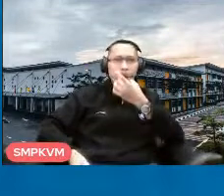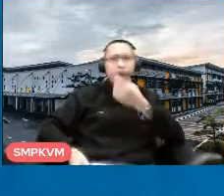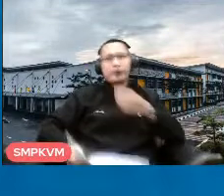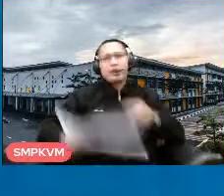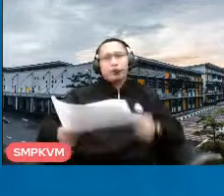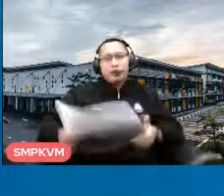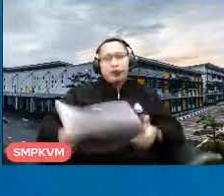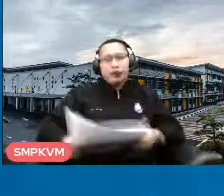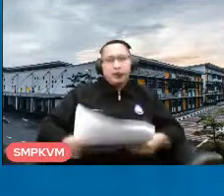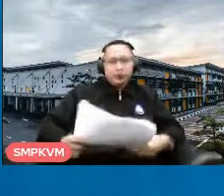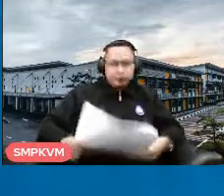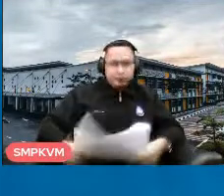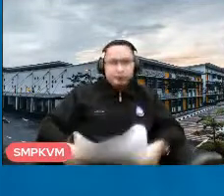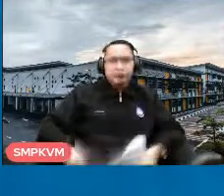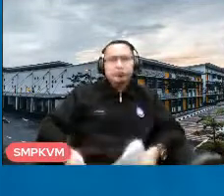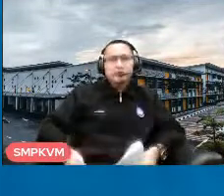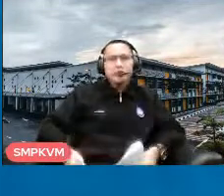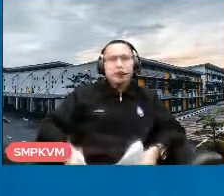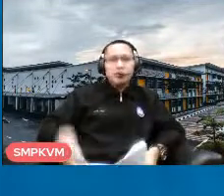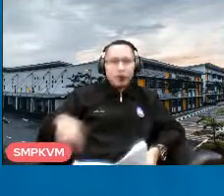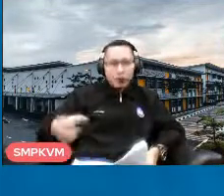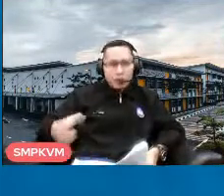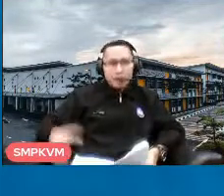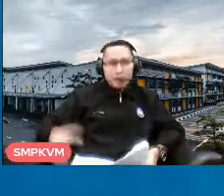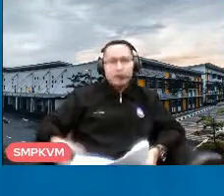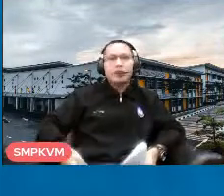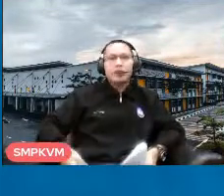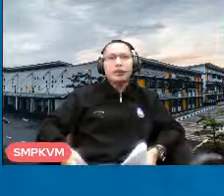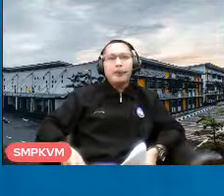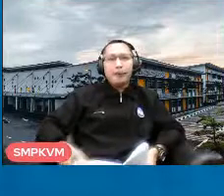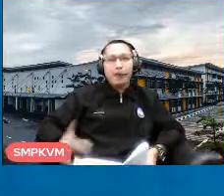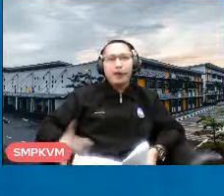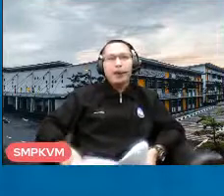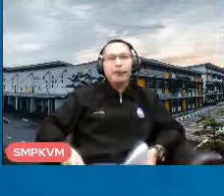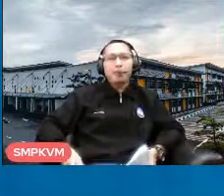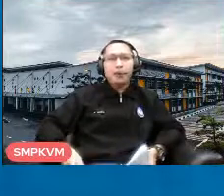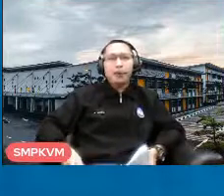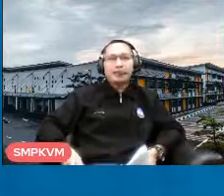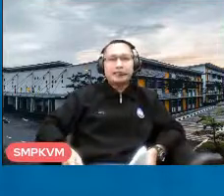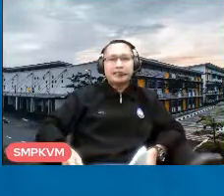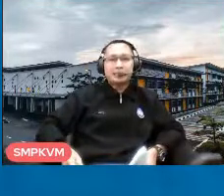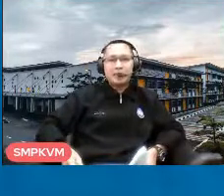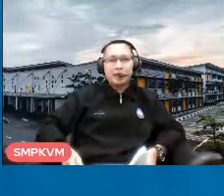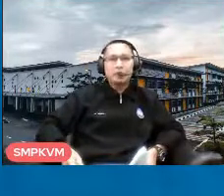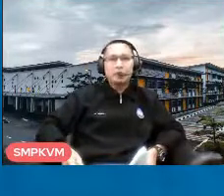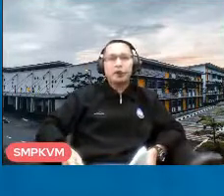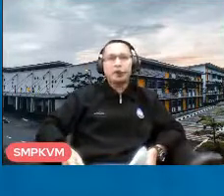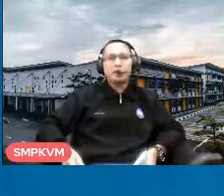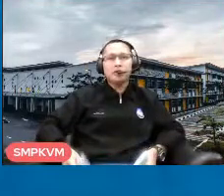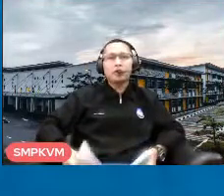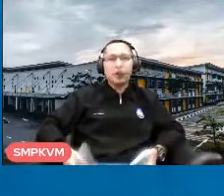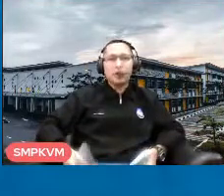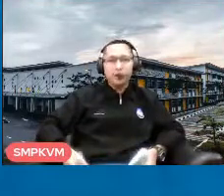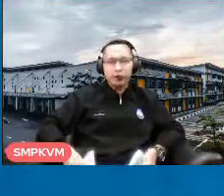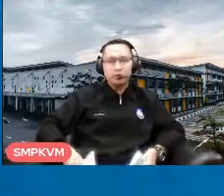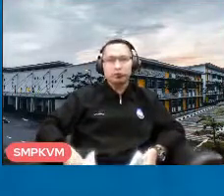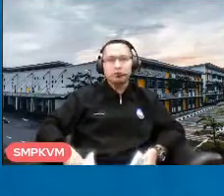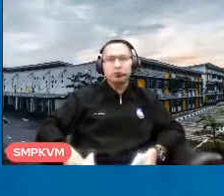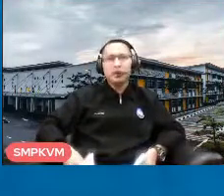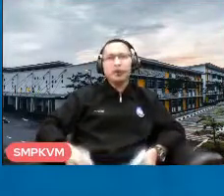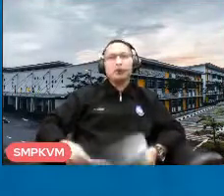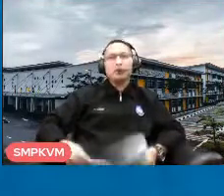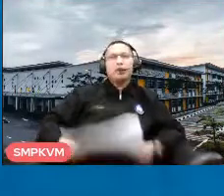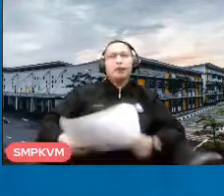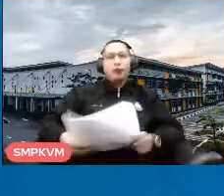baik berbagai soal tadi ndak keluar pastikan pakai pas kebenaran keluar kelas bangkok kaledo